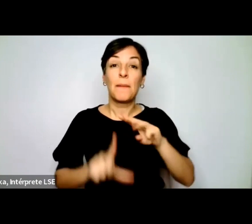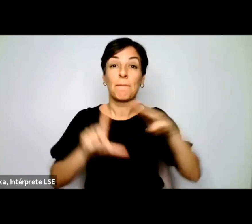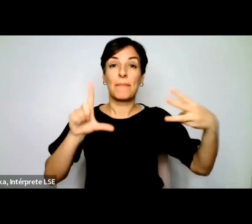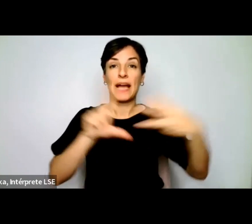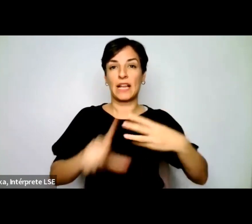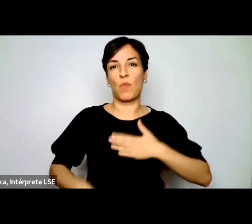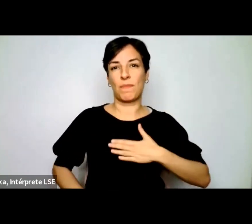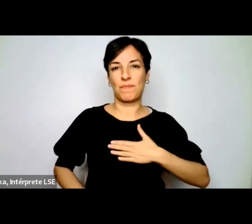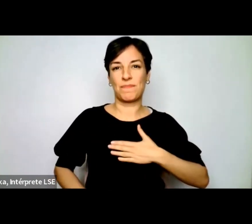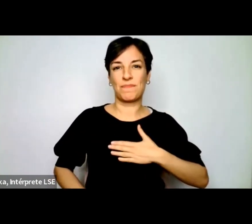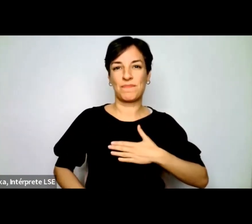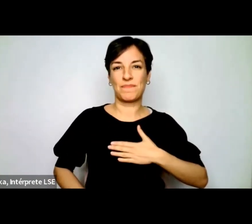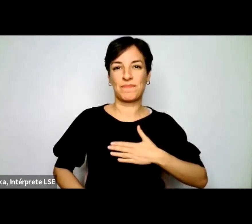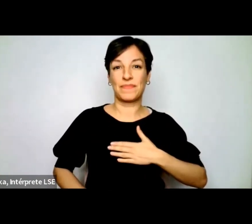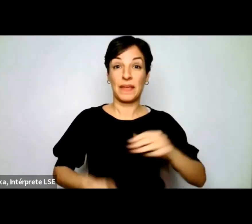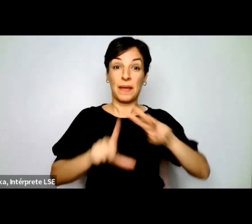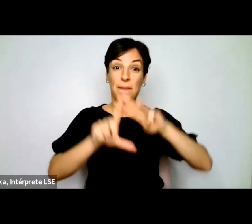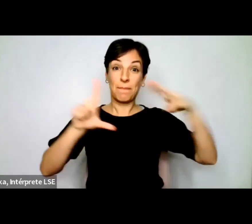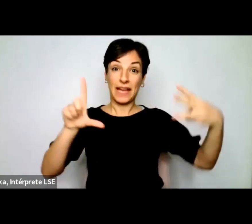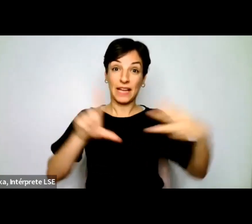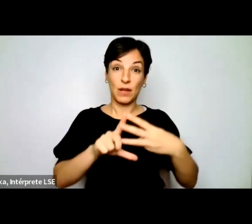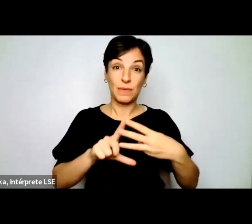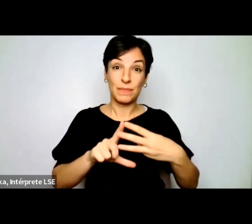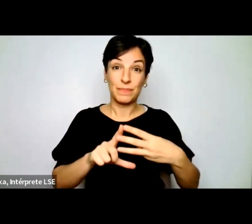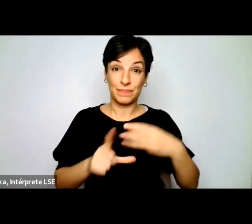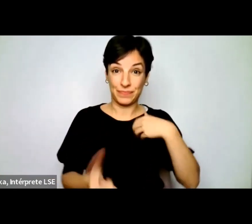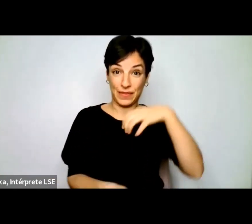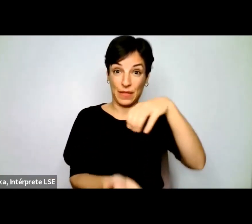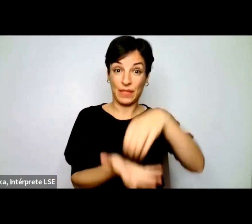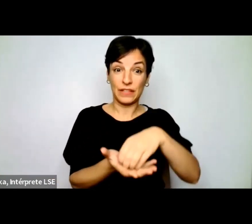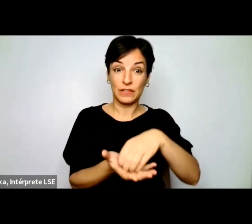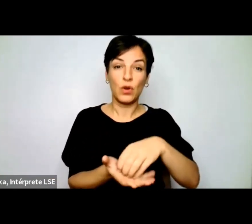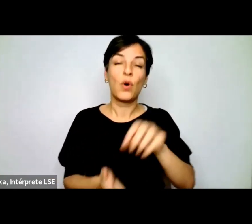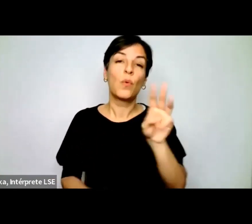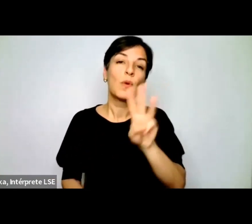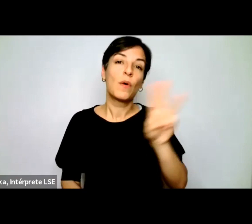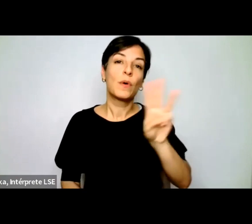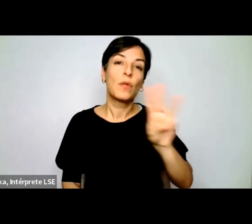web. La página web del centro es